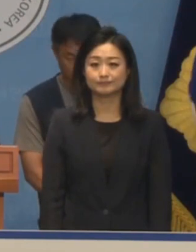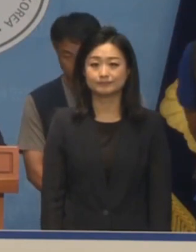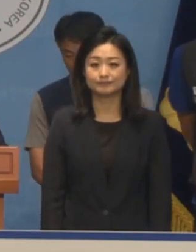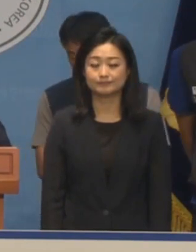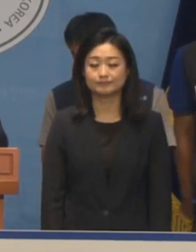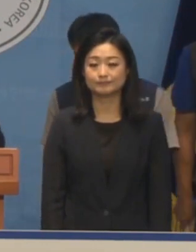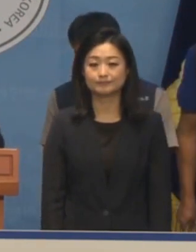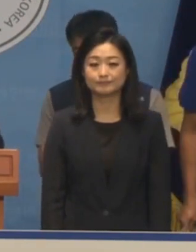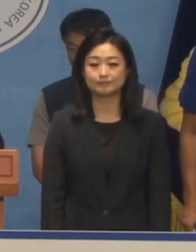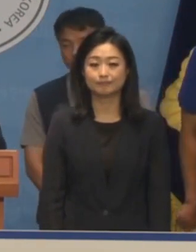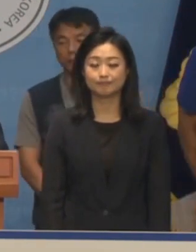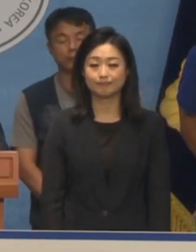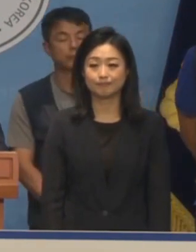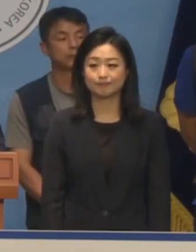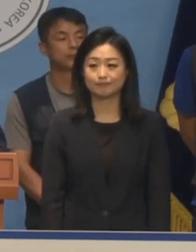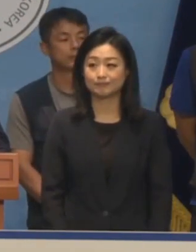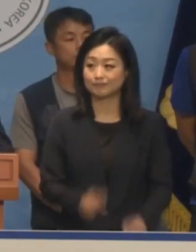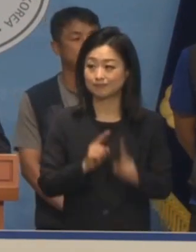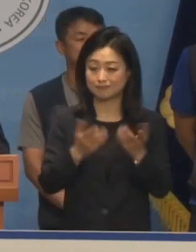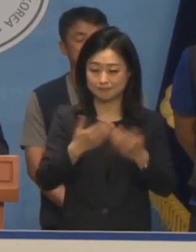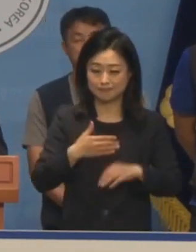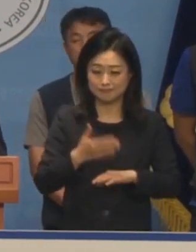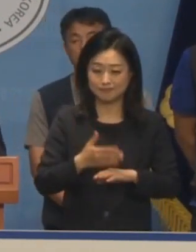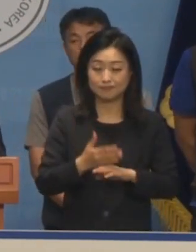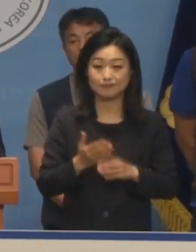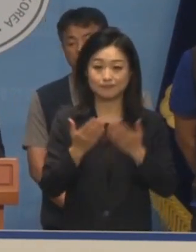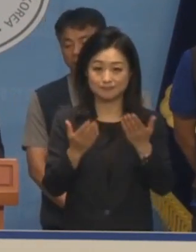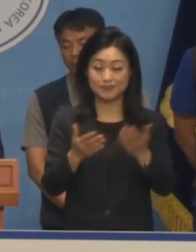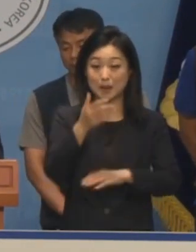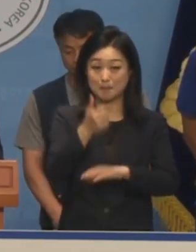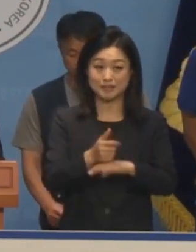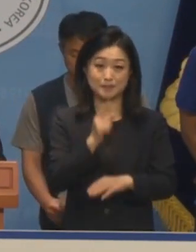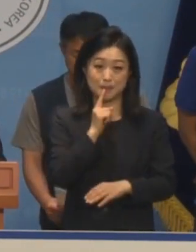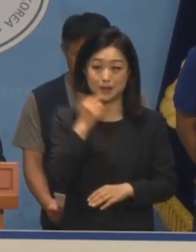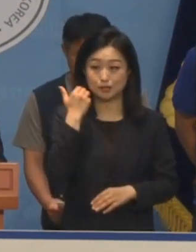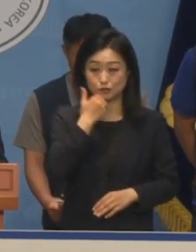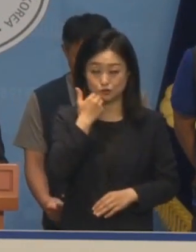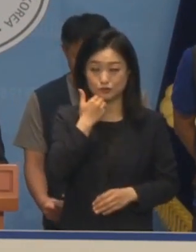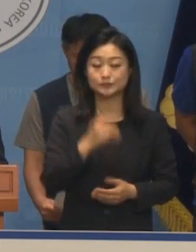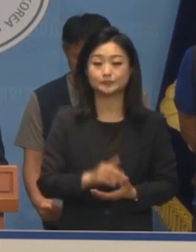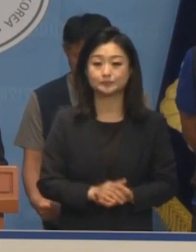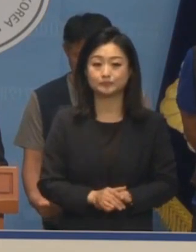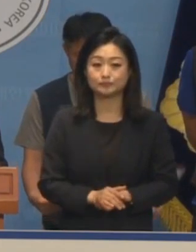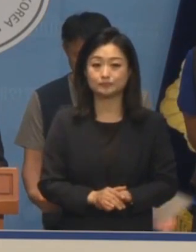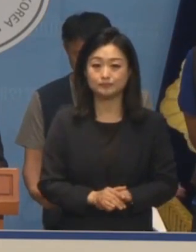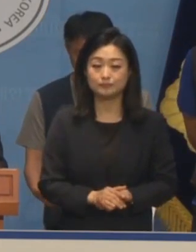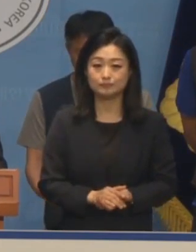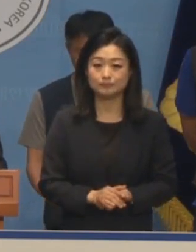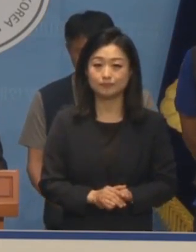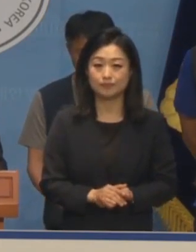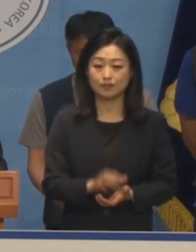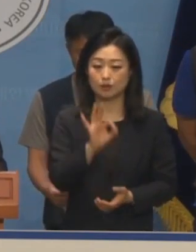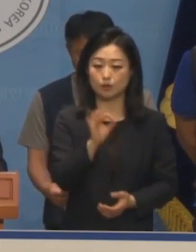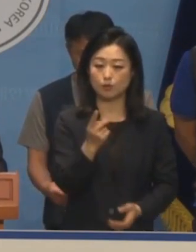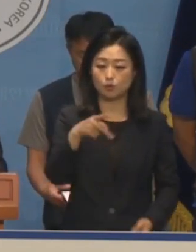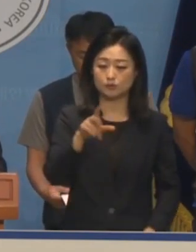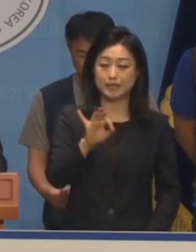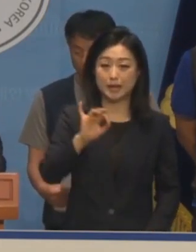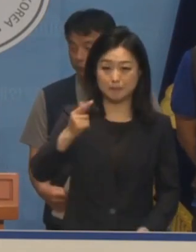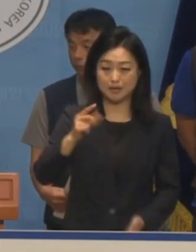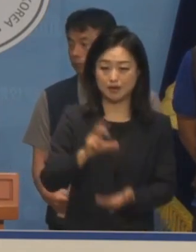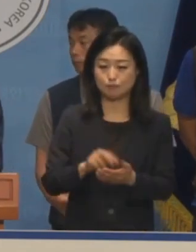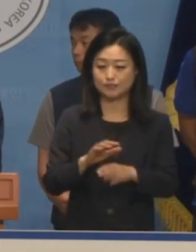고맙습니다 예 말씀 감사합니다 다음 마지막 발언이고 부당인사 저지 대책 기회 오상민 대책 위원장님